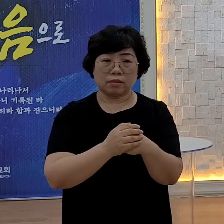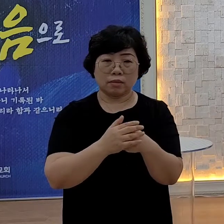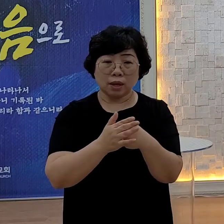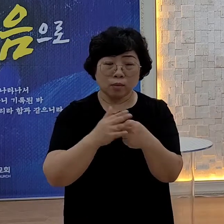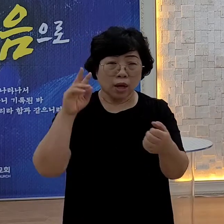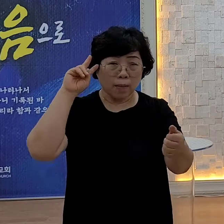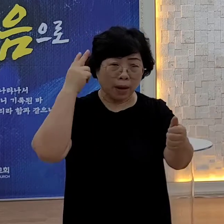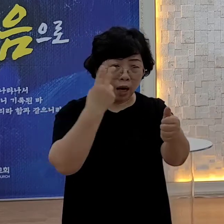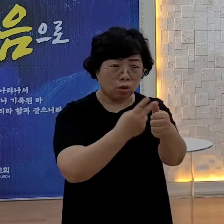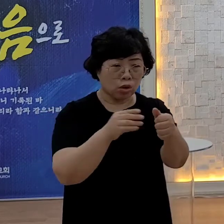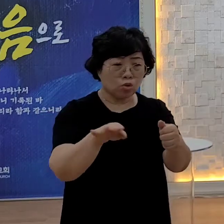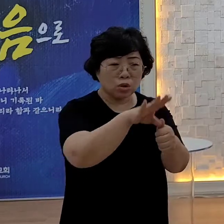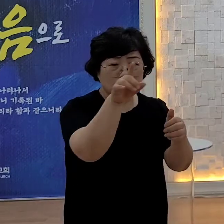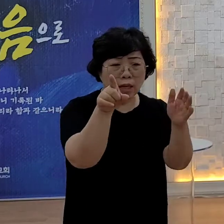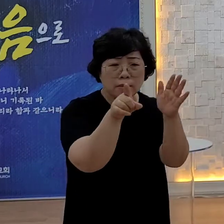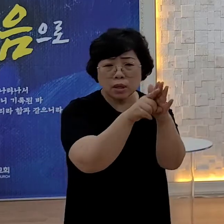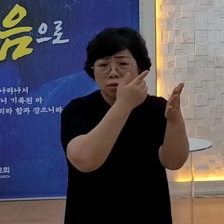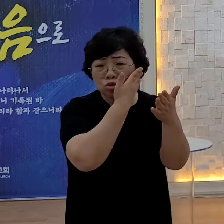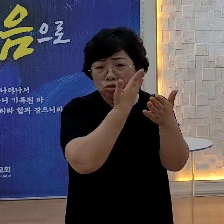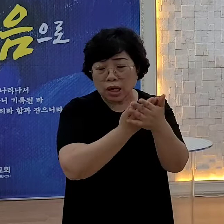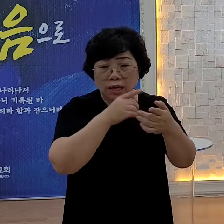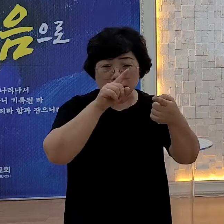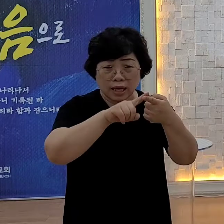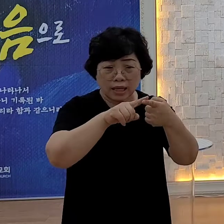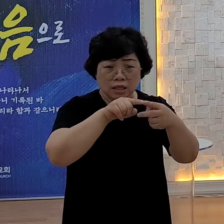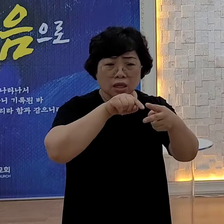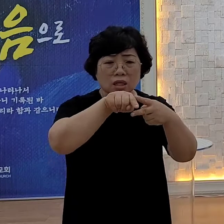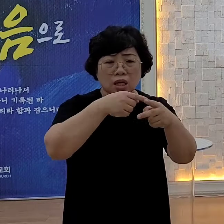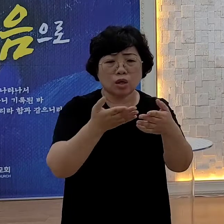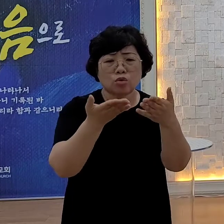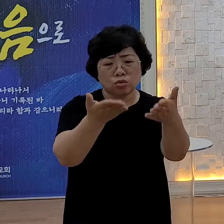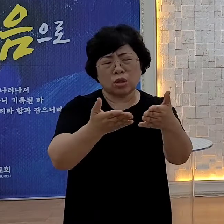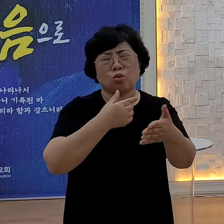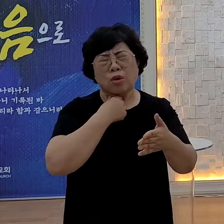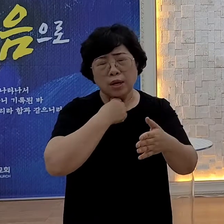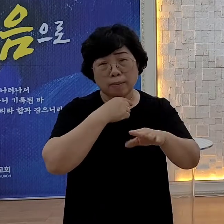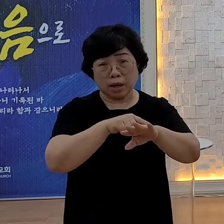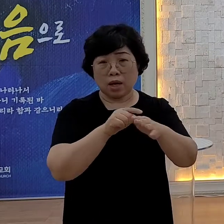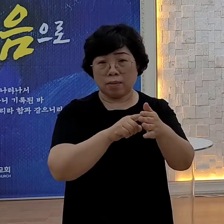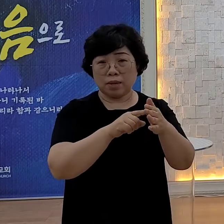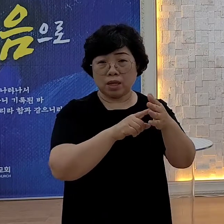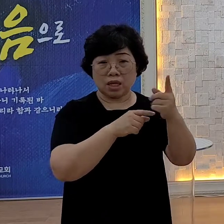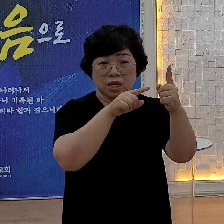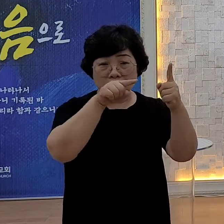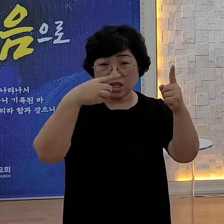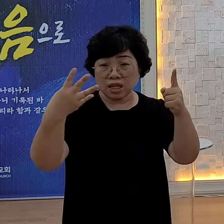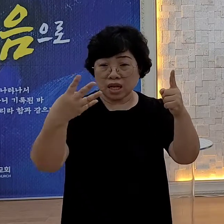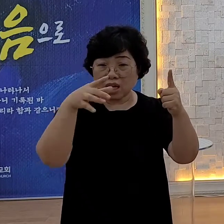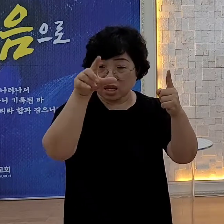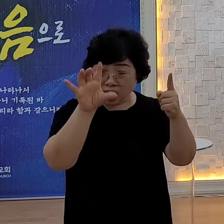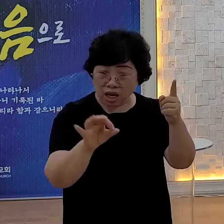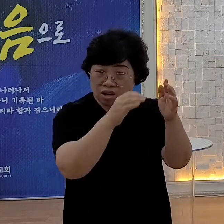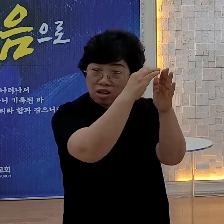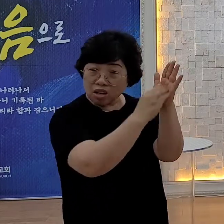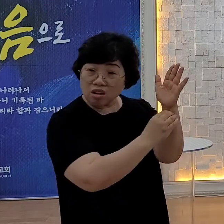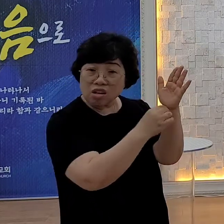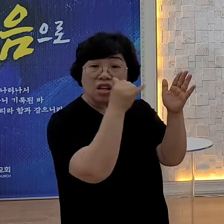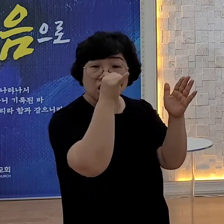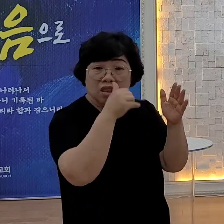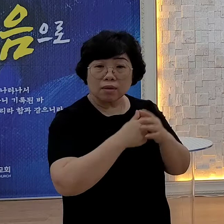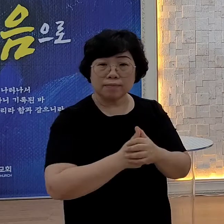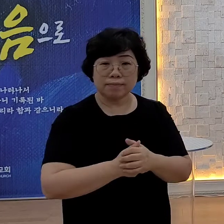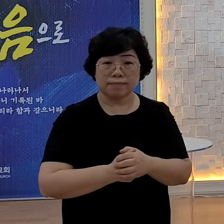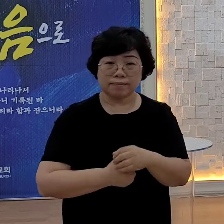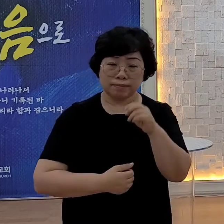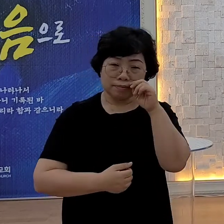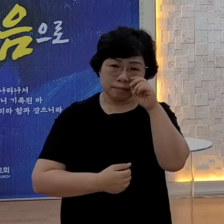이해시키기 위해서 오늘 본문에서 아브라함과 사라를 예로 들어 설명하고 있는 것이다 라는 것이죠. 여러분, 그래서